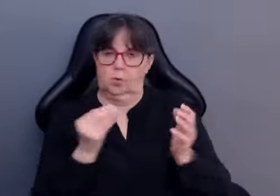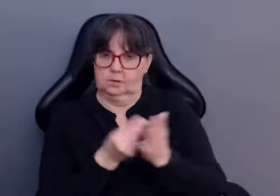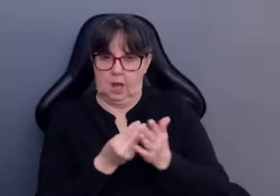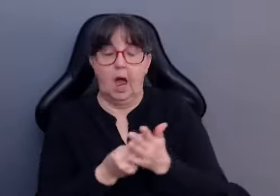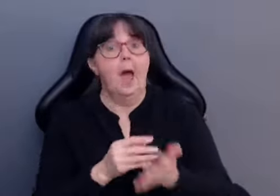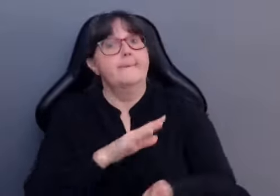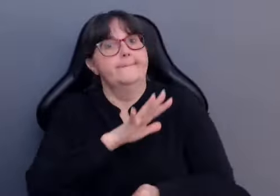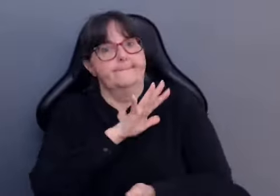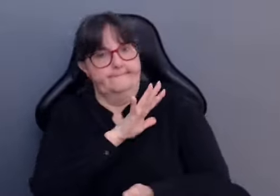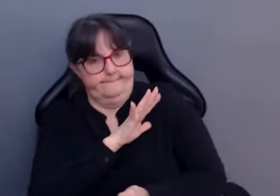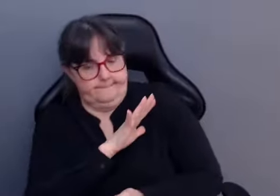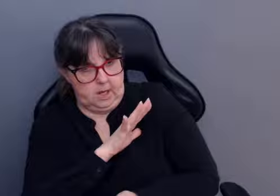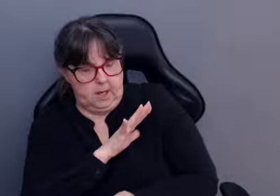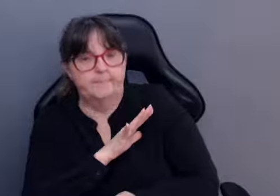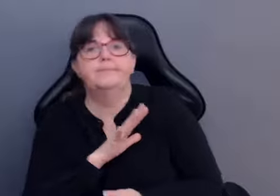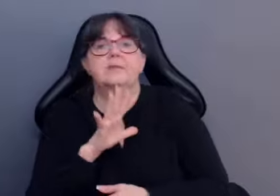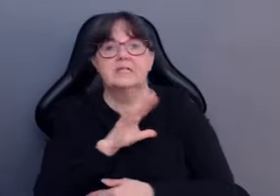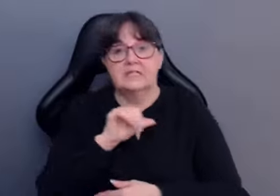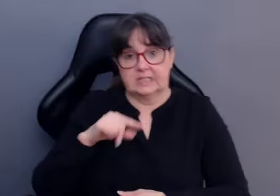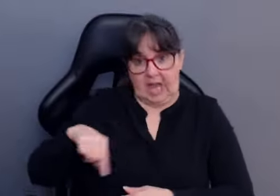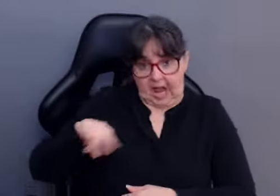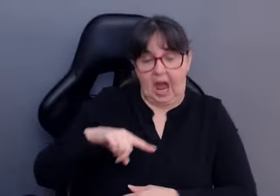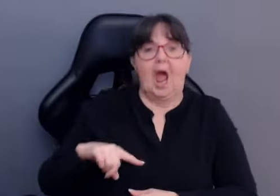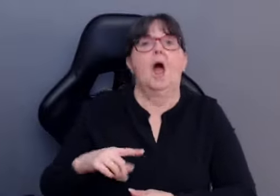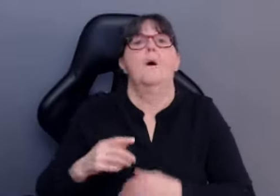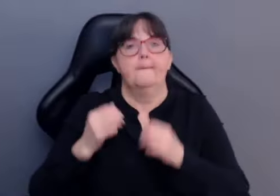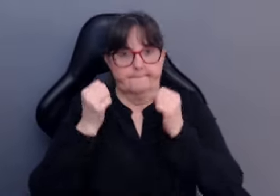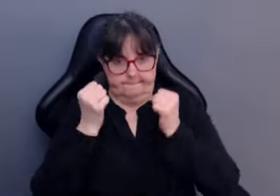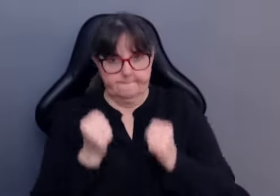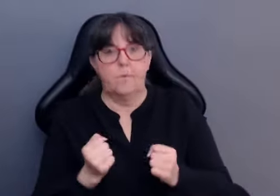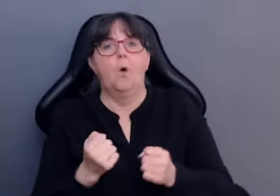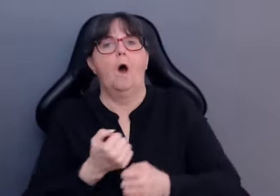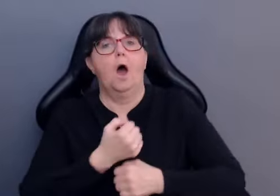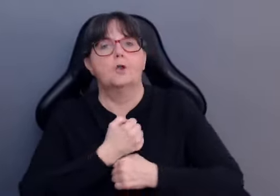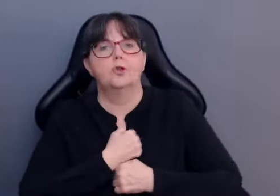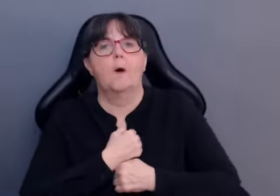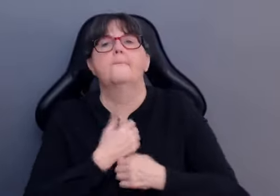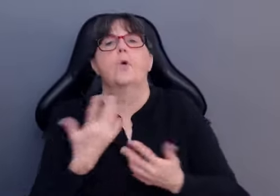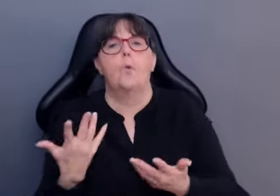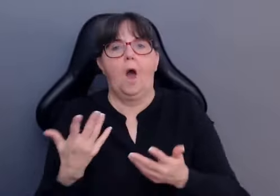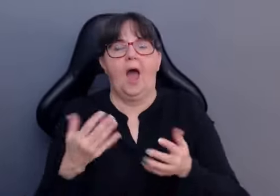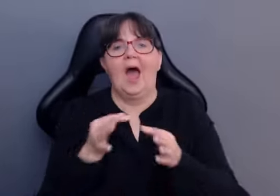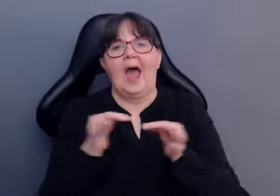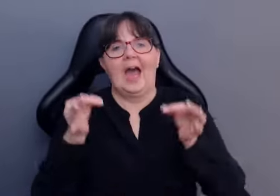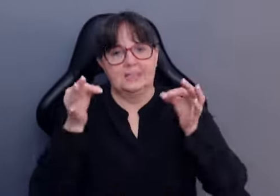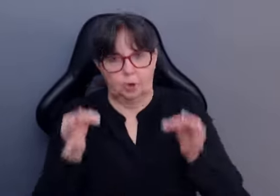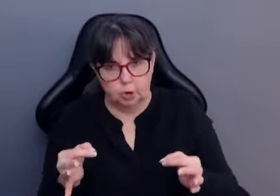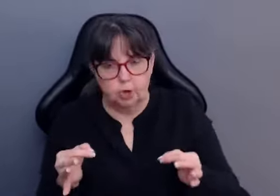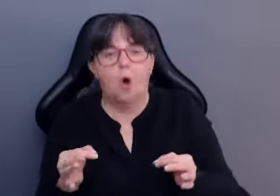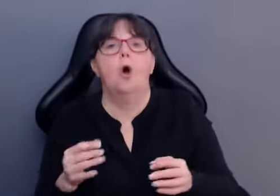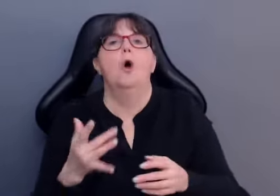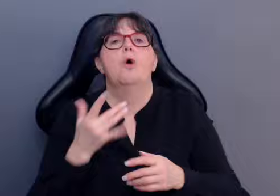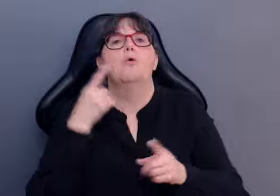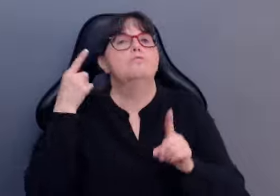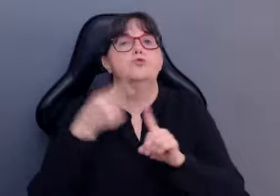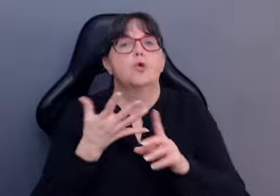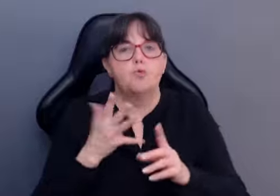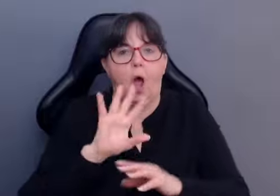Toutefois, le conseil d'administration peut adopter une résolution visant à rembourser les officiers pour